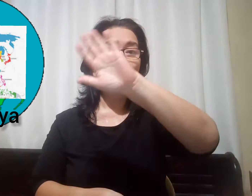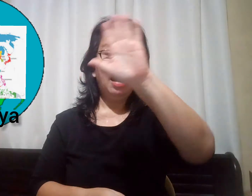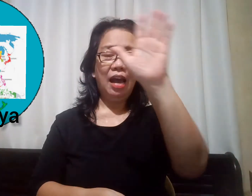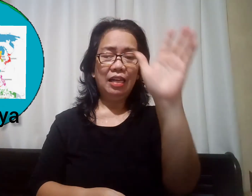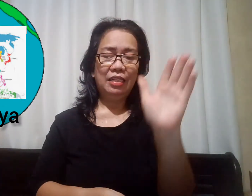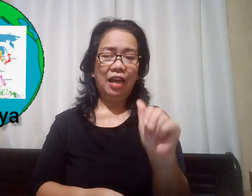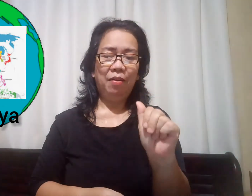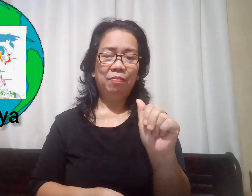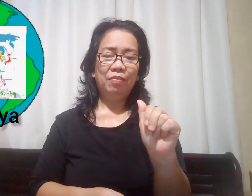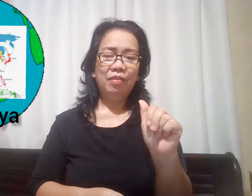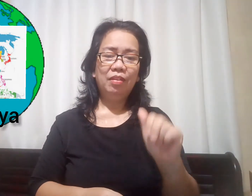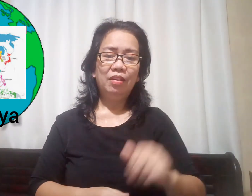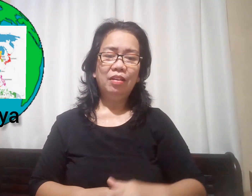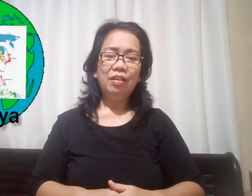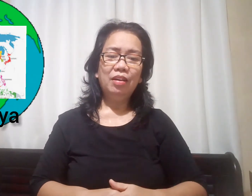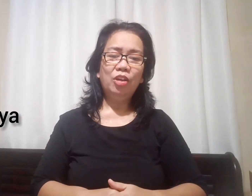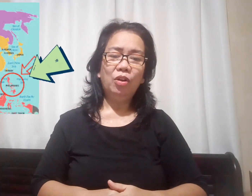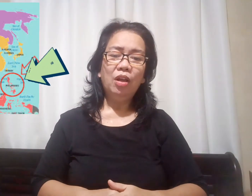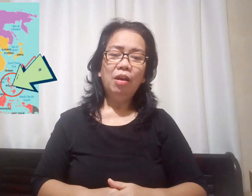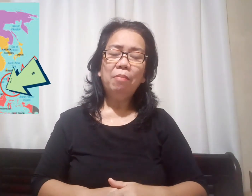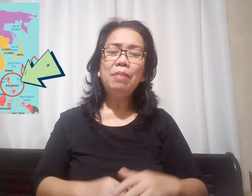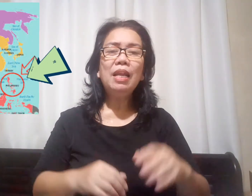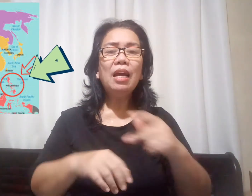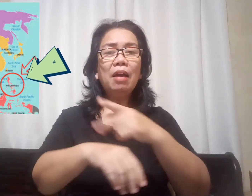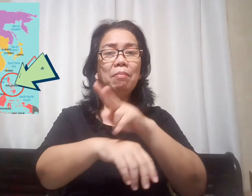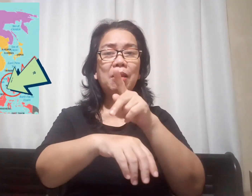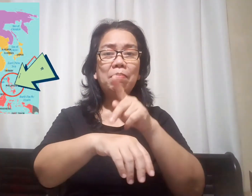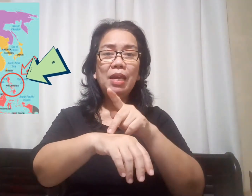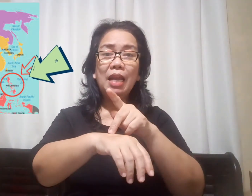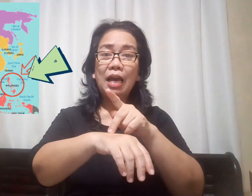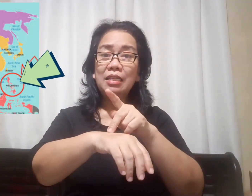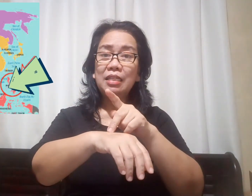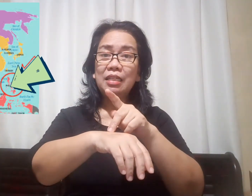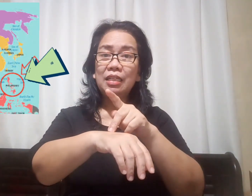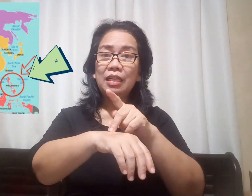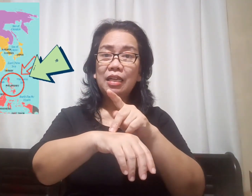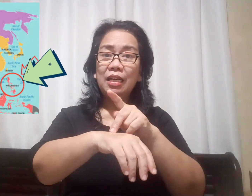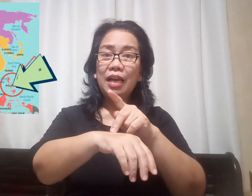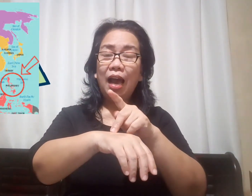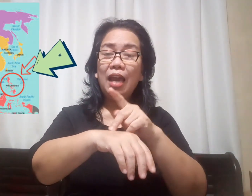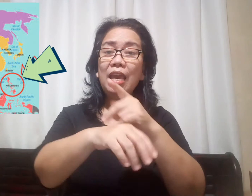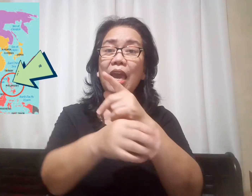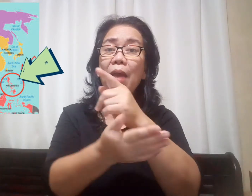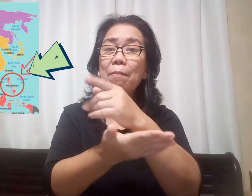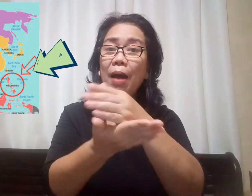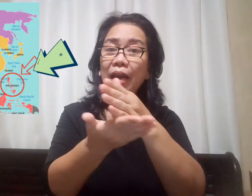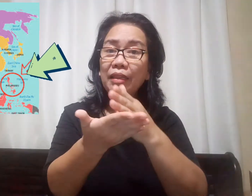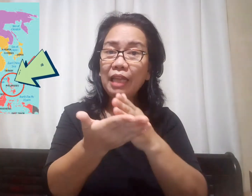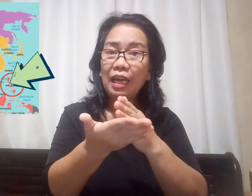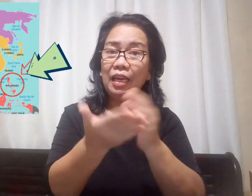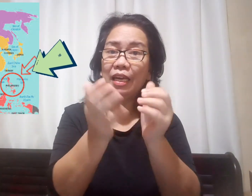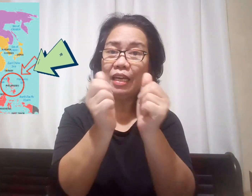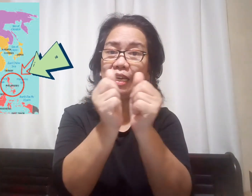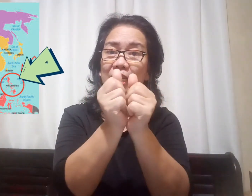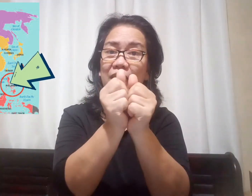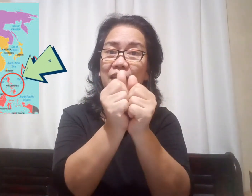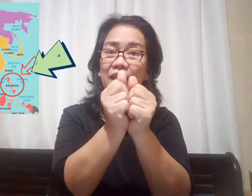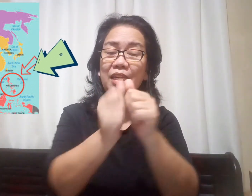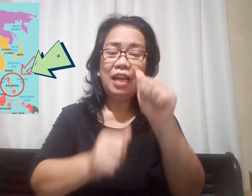Asia. Ngayon, bilang ang Pilipinas ay parte ng